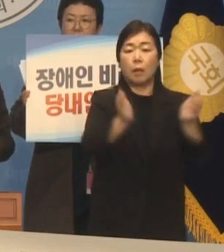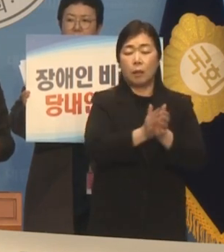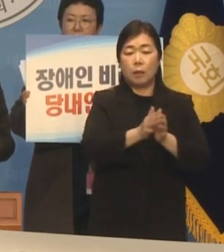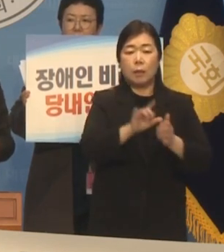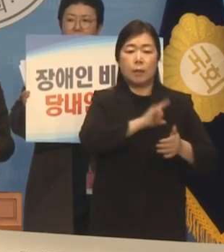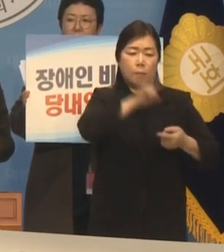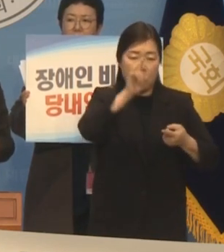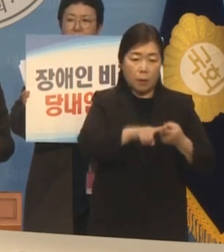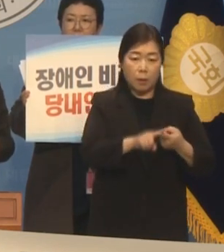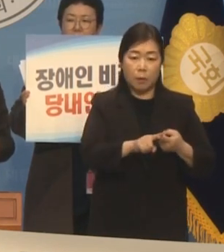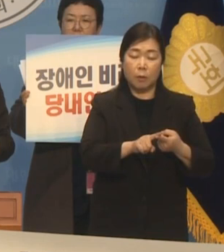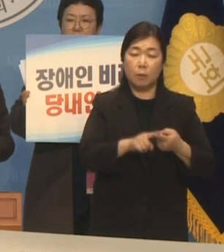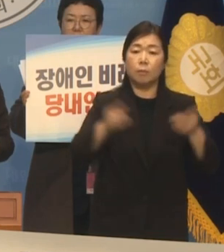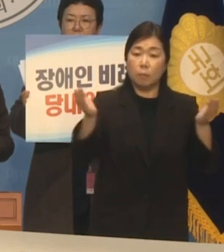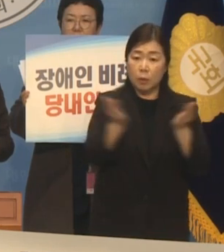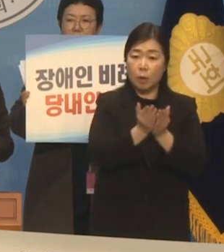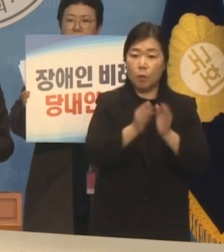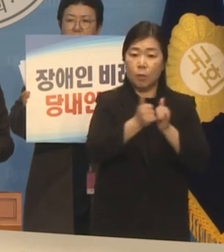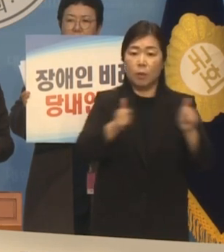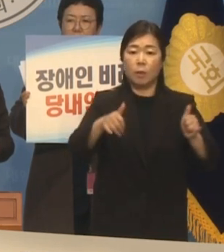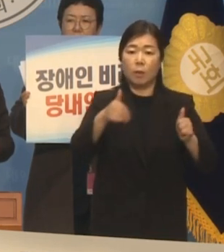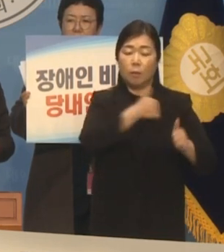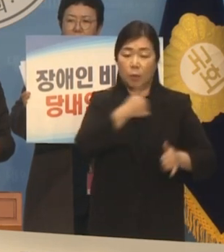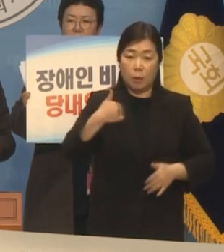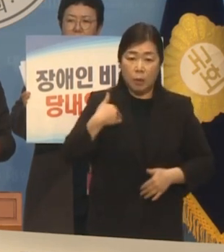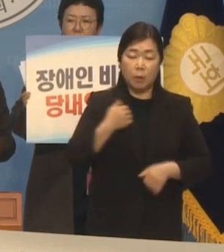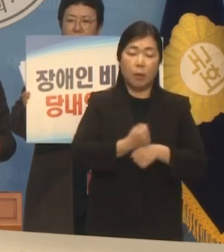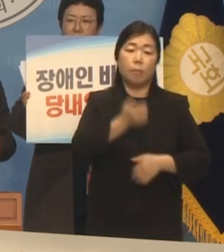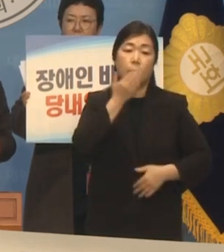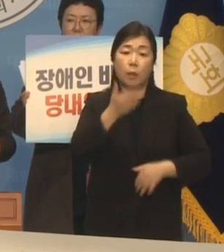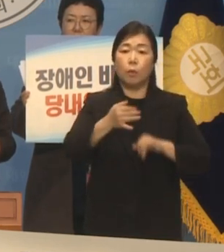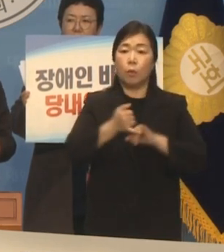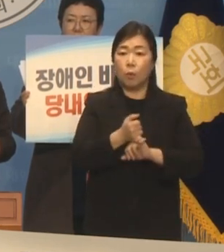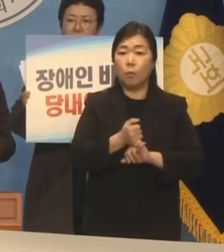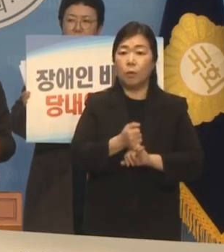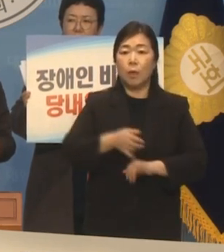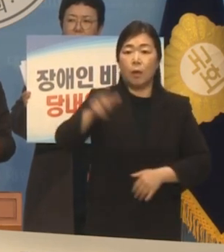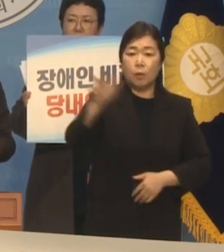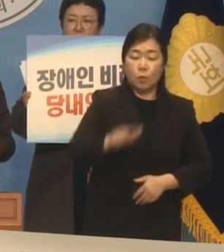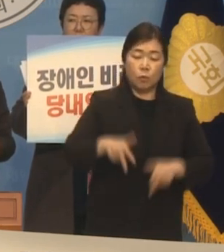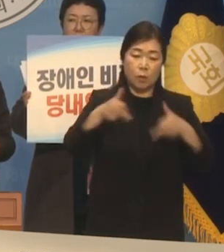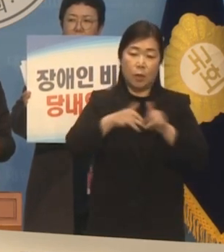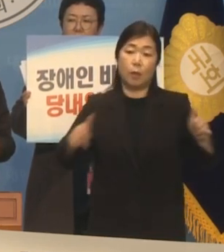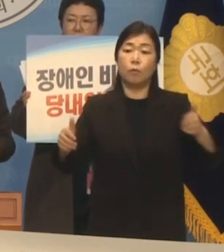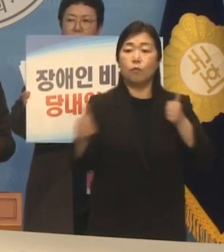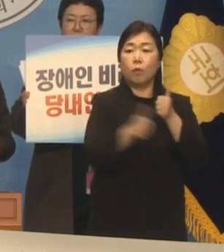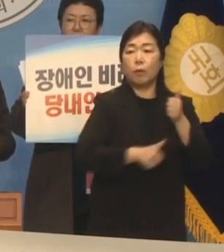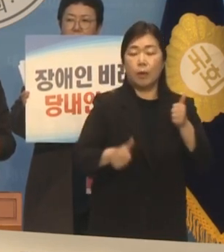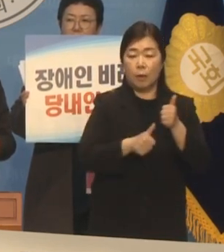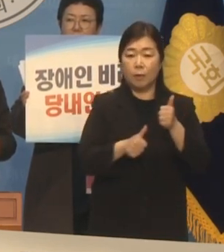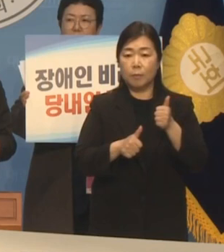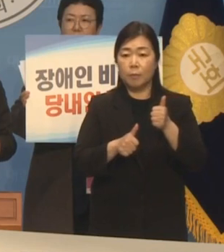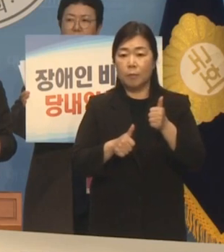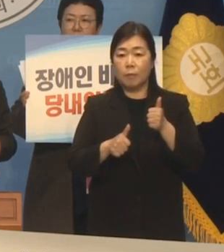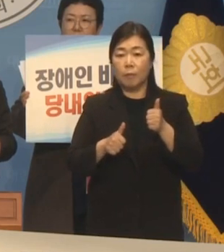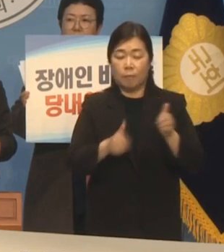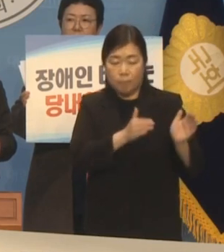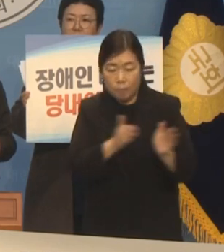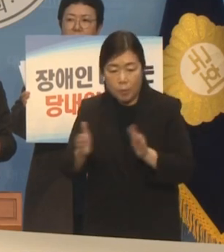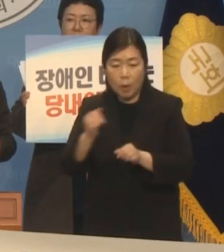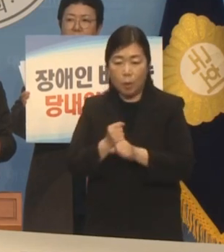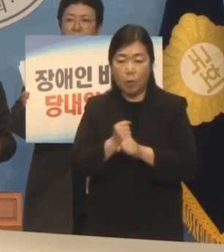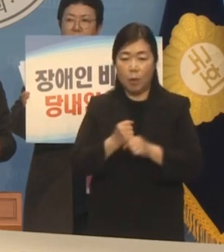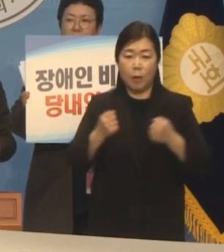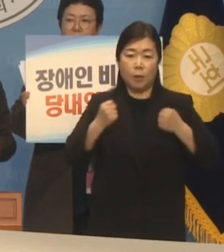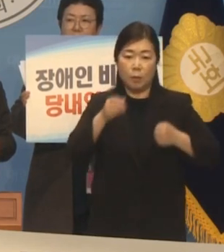정당으로 국민 앞에 당당할 수 있도록 우리 전국 장애 위원회가 대우를 정비하고